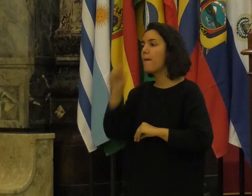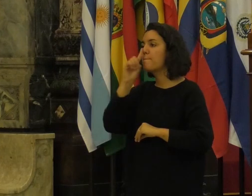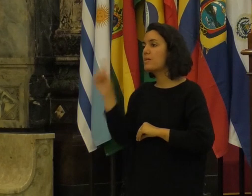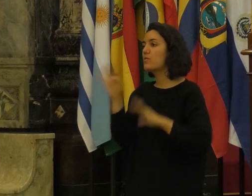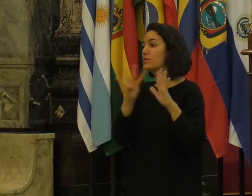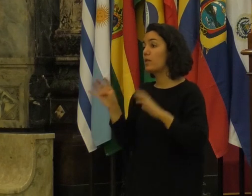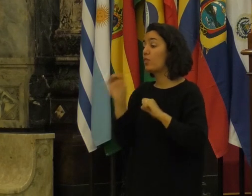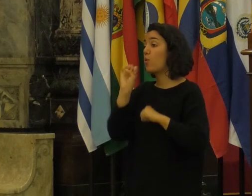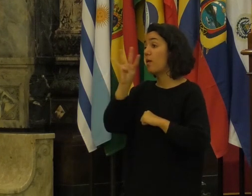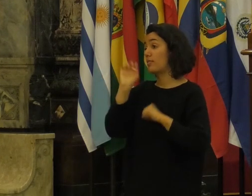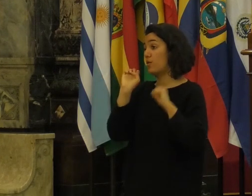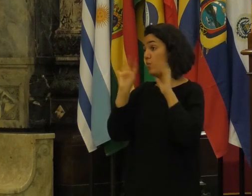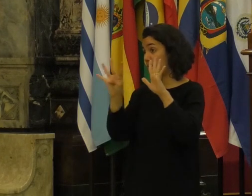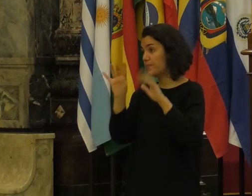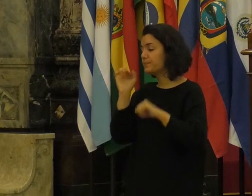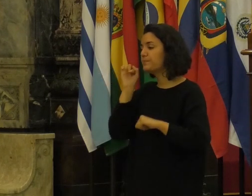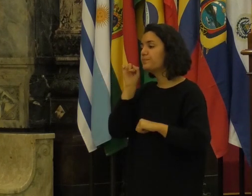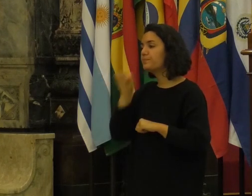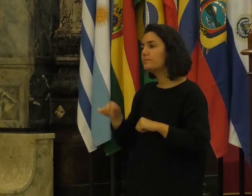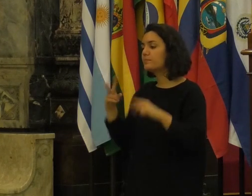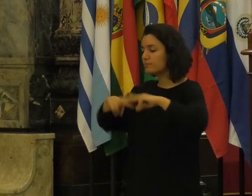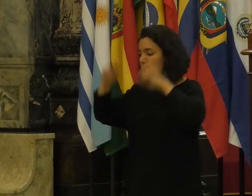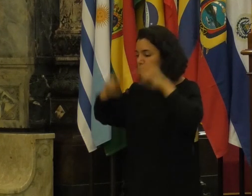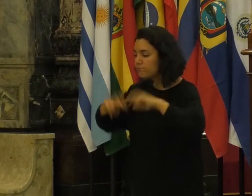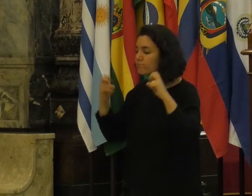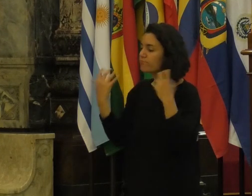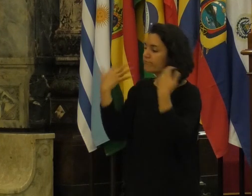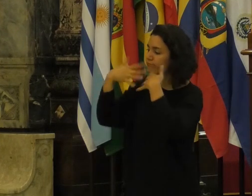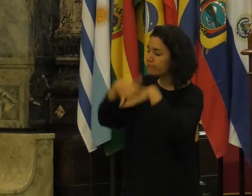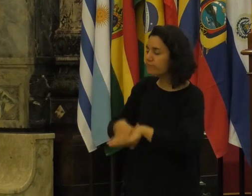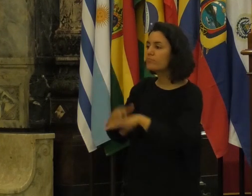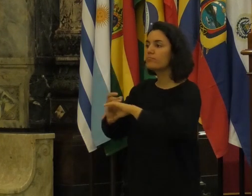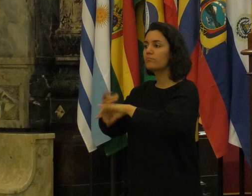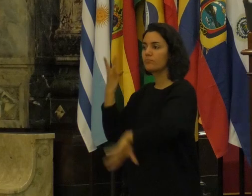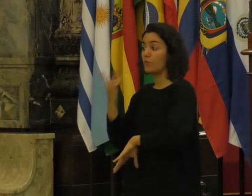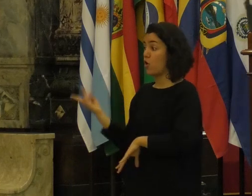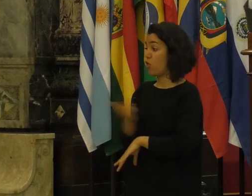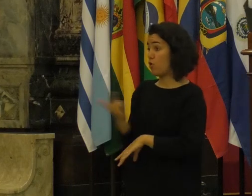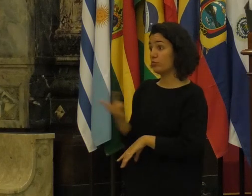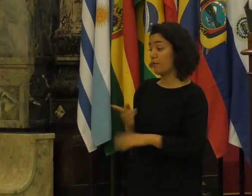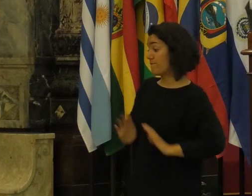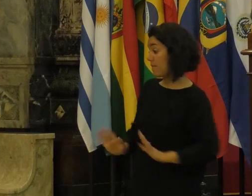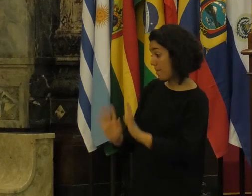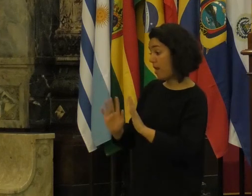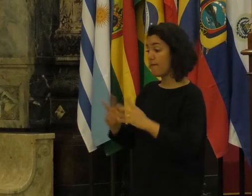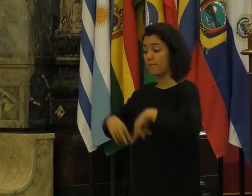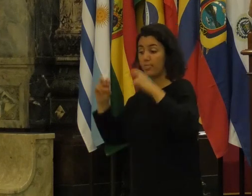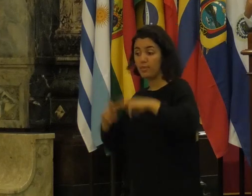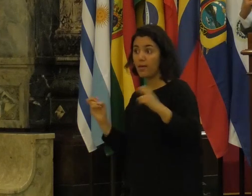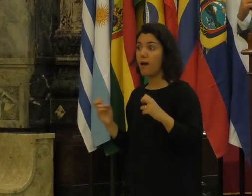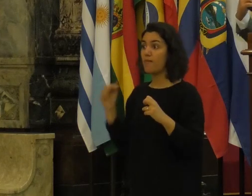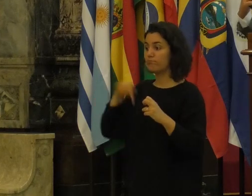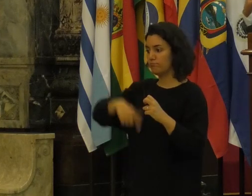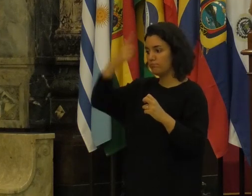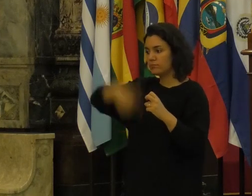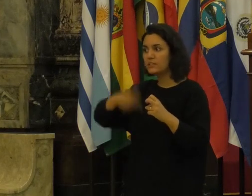1949, buscaba integrar la investigación a la formación, es decir, hacer que cuando se formaba